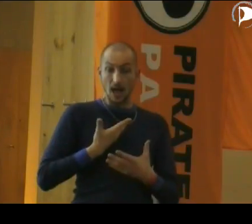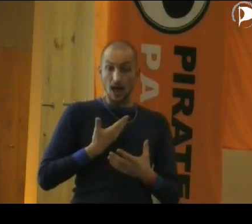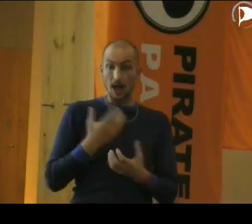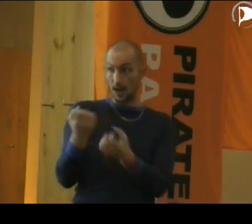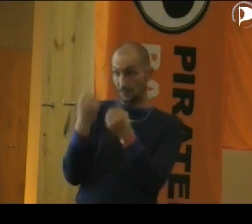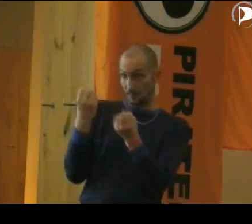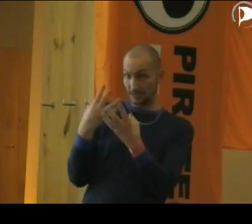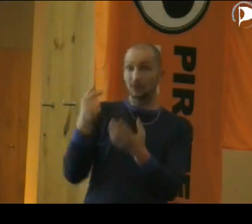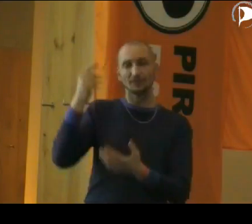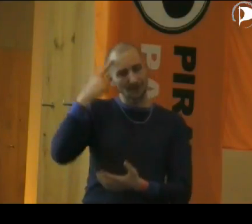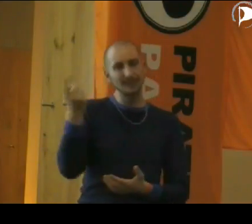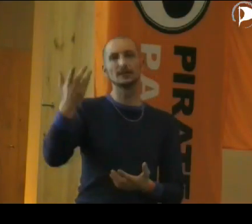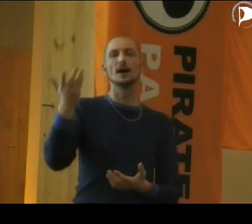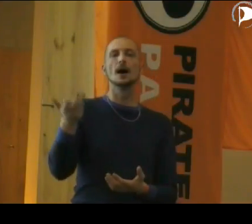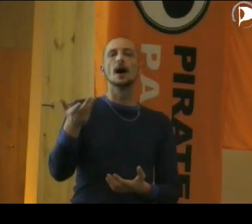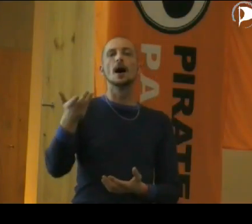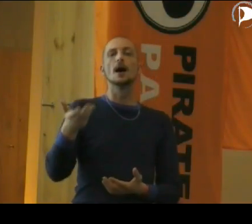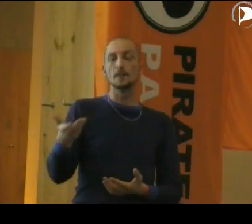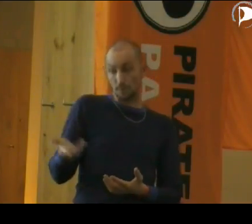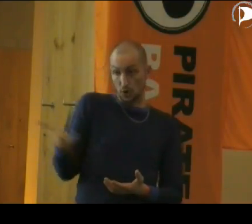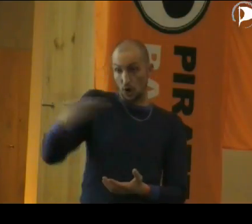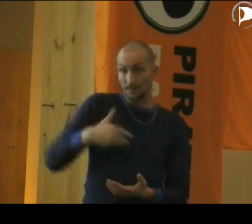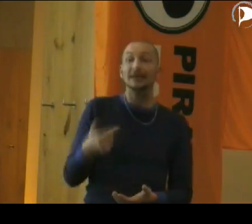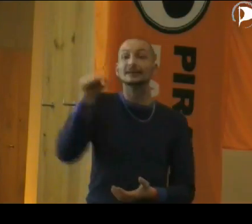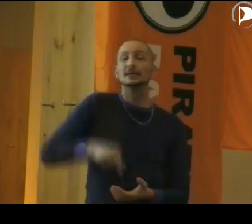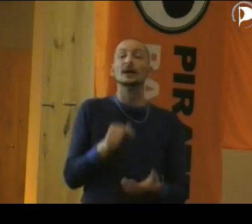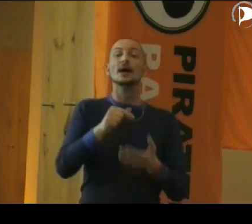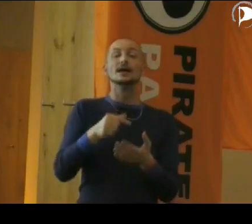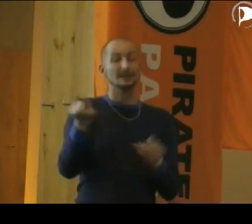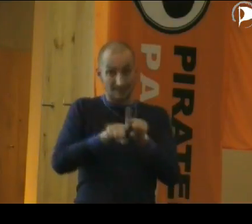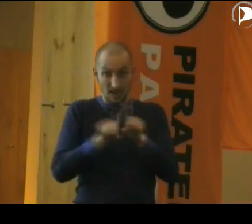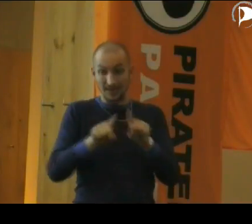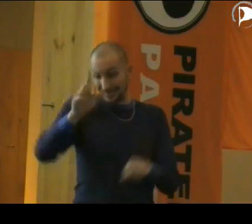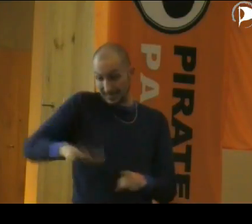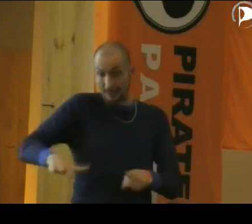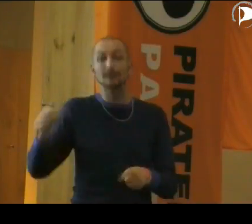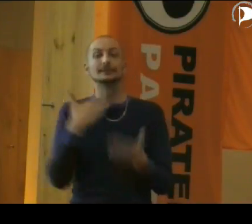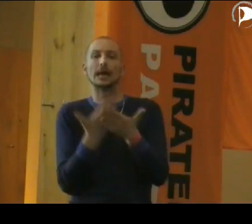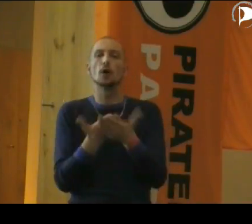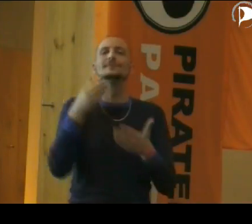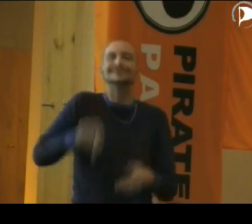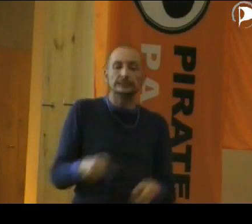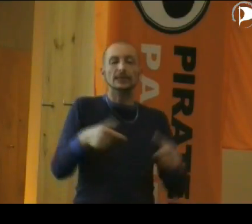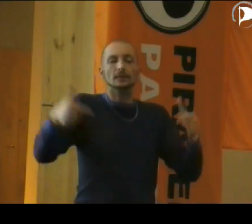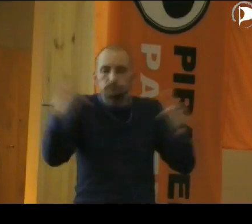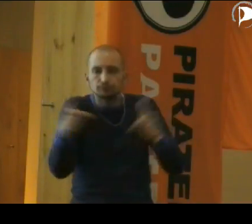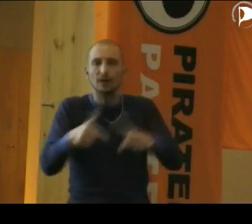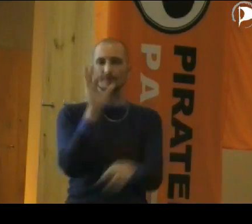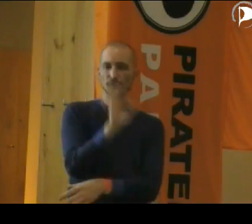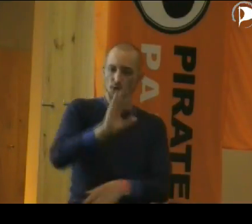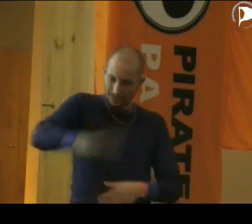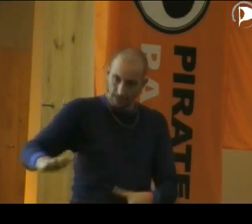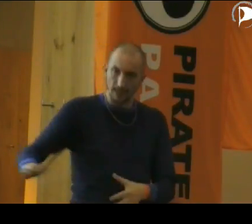bekommen ja wie kleine kinder bekommen journalisten jemand was sie wollen deshalb dass sich die bewegung journalisten kümmern das ist